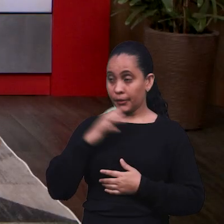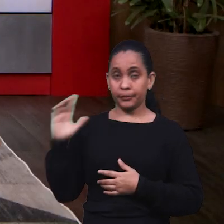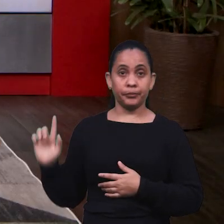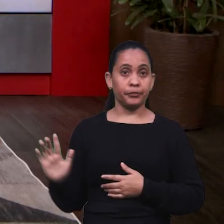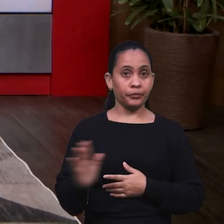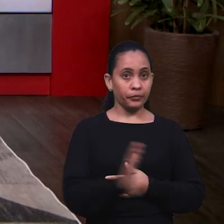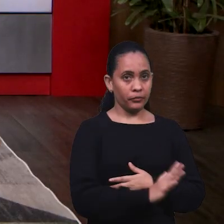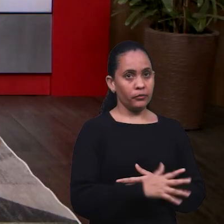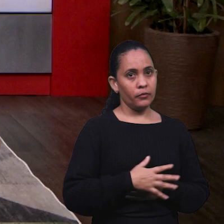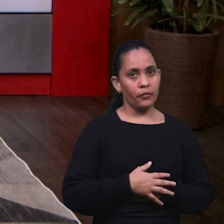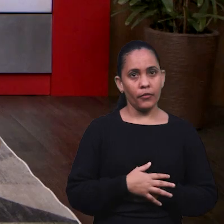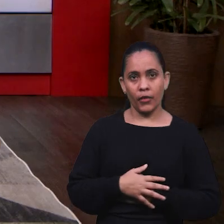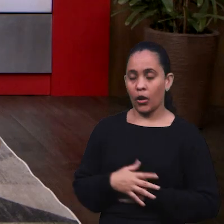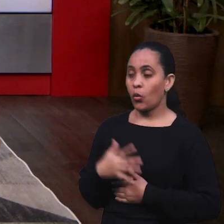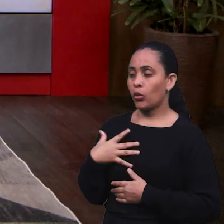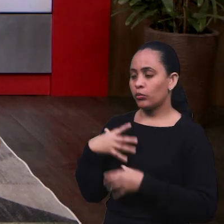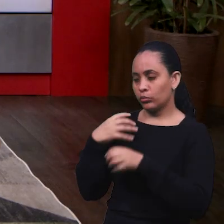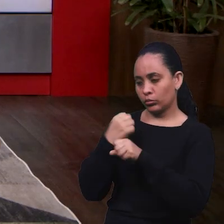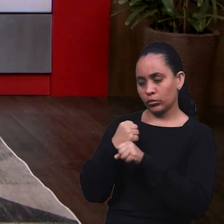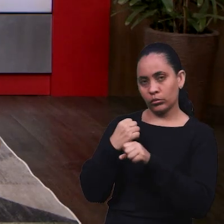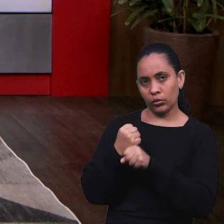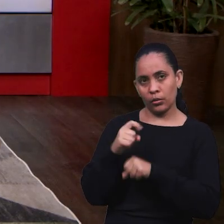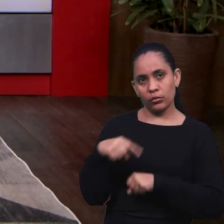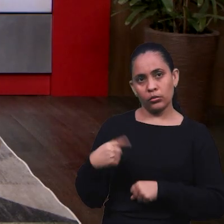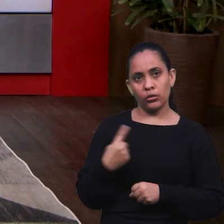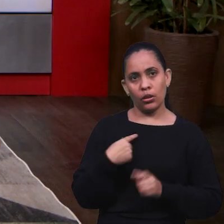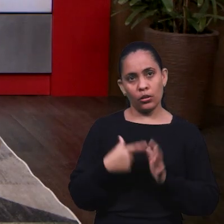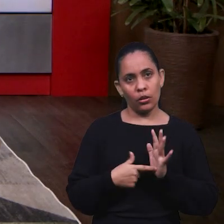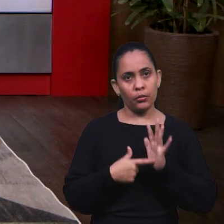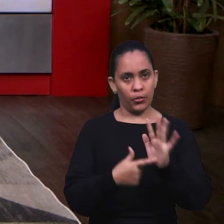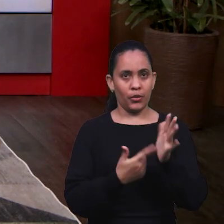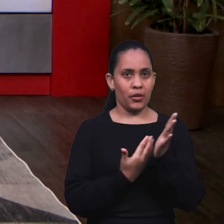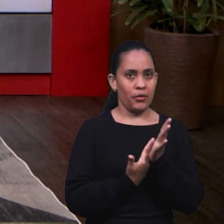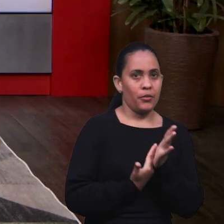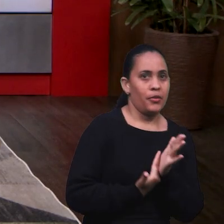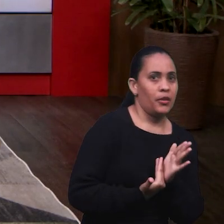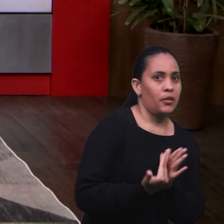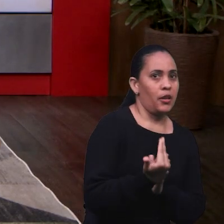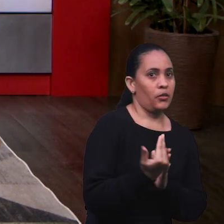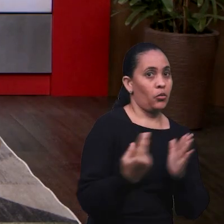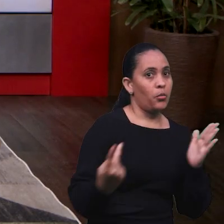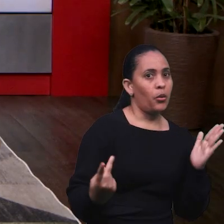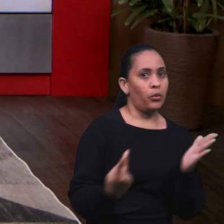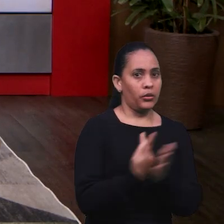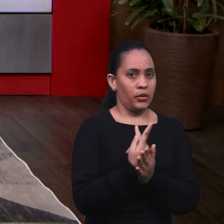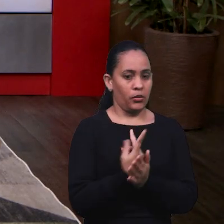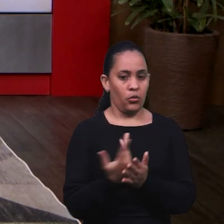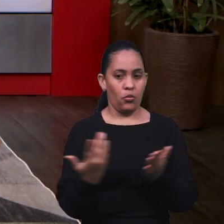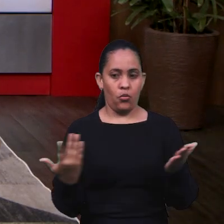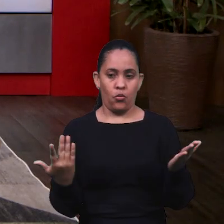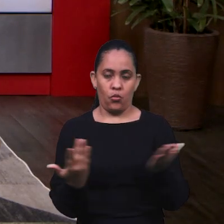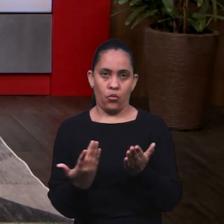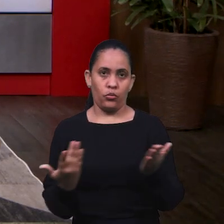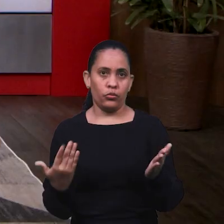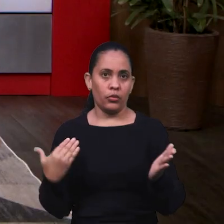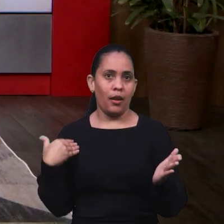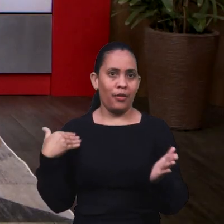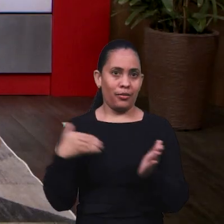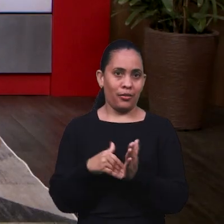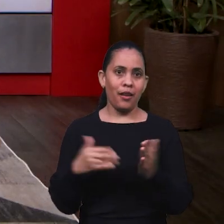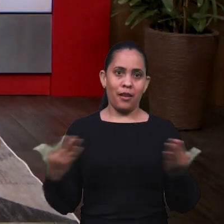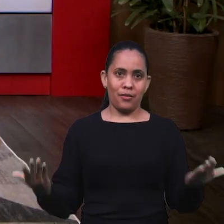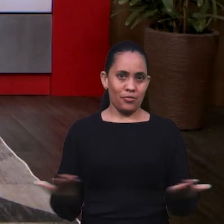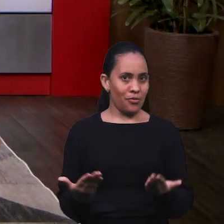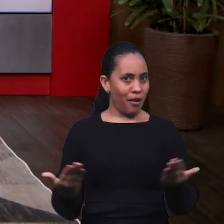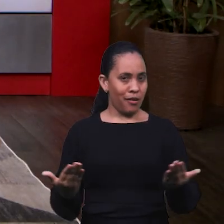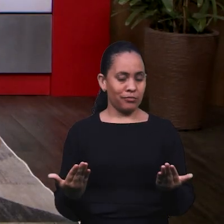fazer, quando é feito o cálculo, a gente coloca o início de como foi, como é hoje e como foi. Então, Entendi.